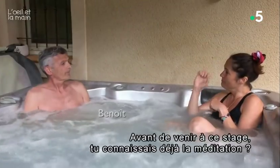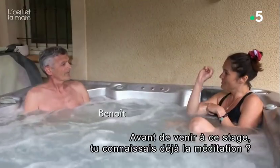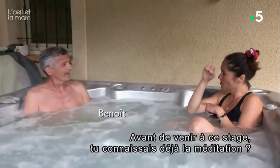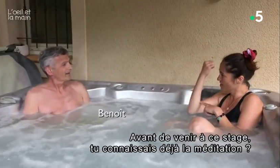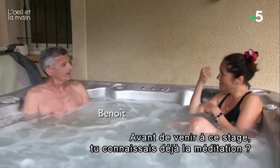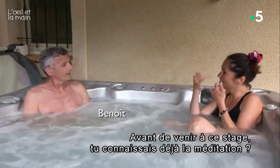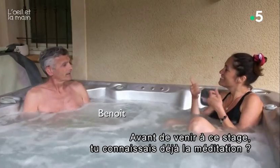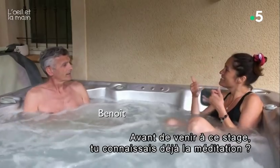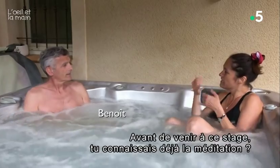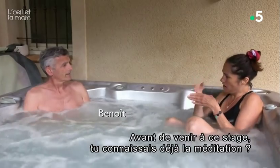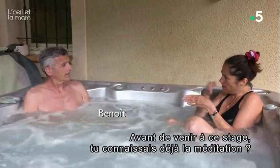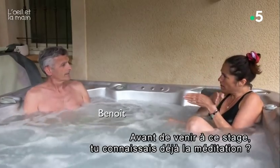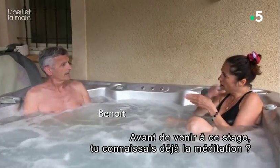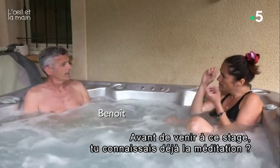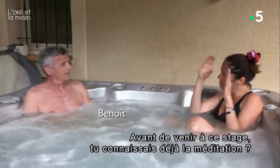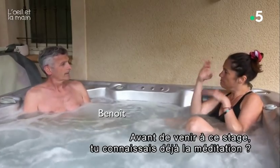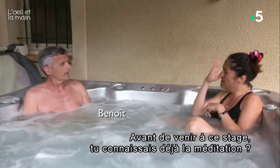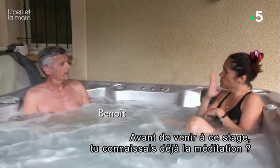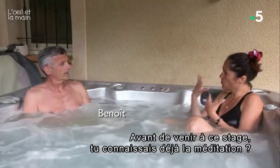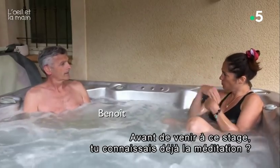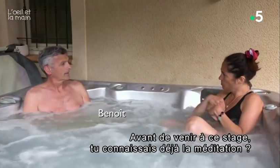Avant de venir à ce stage, tu connaissais déjà la méditation ?